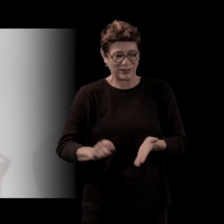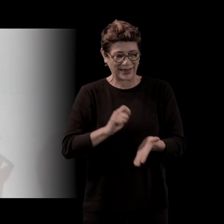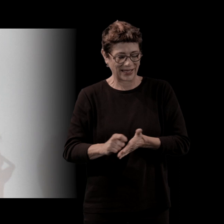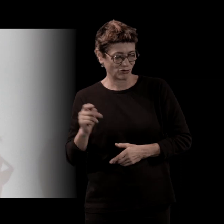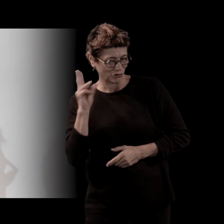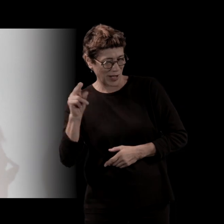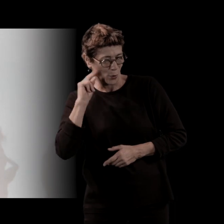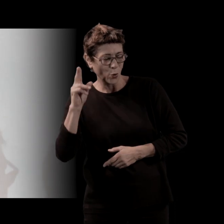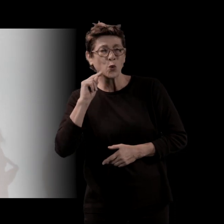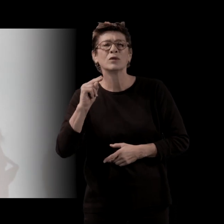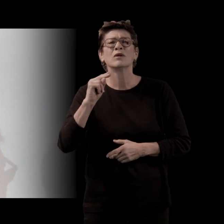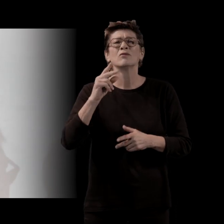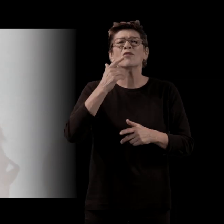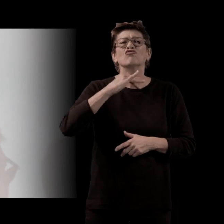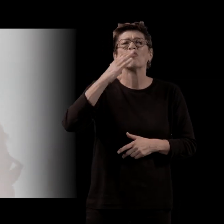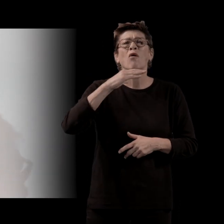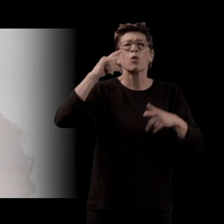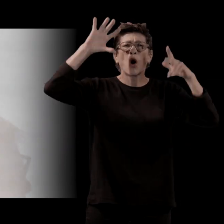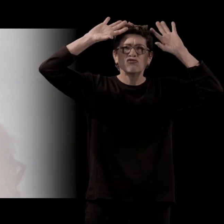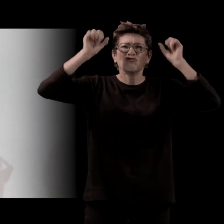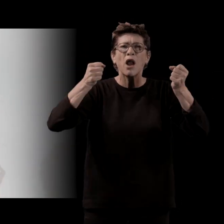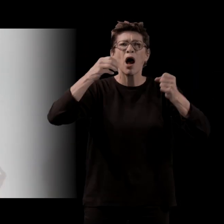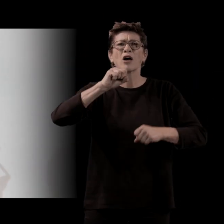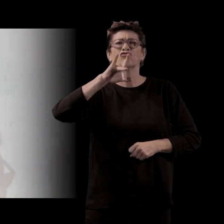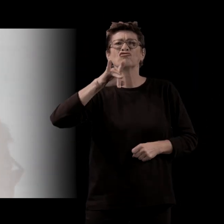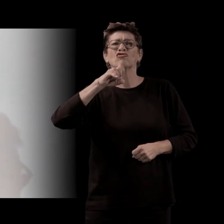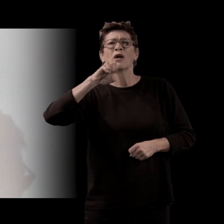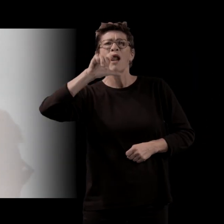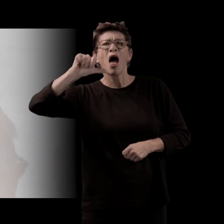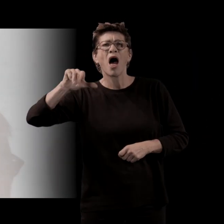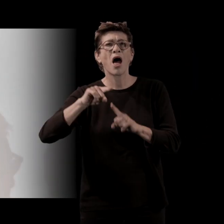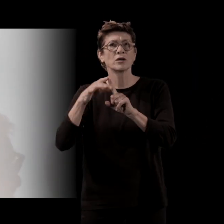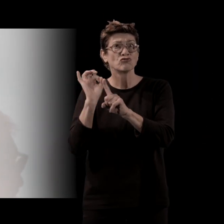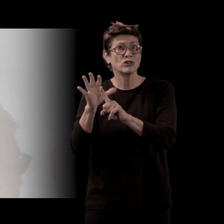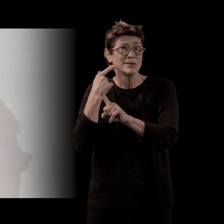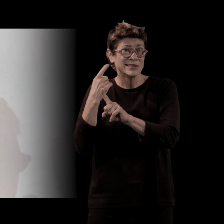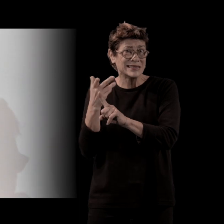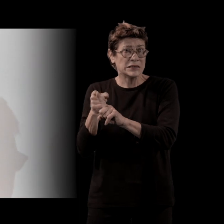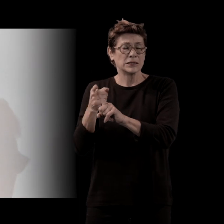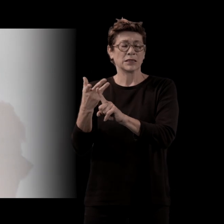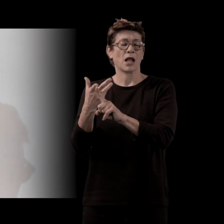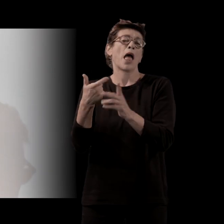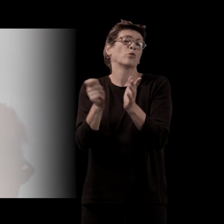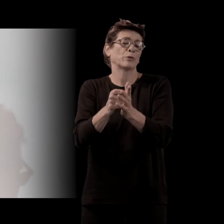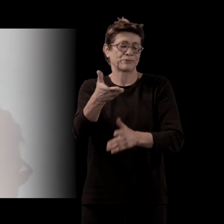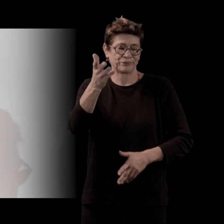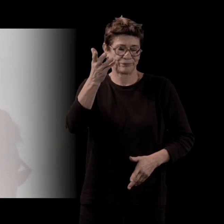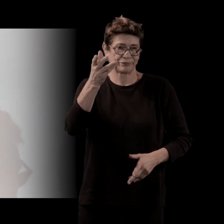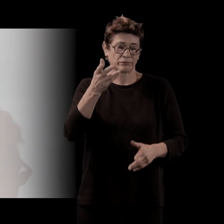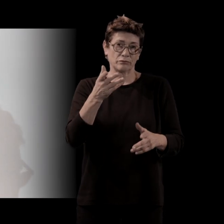Ce morceau de Chella, je l écouté des dizaines de fois parce qu'il y un morceau de Chella aussi pendant le mariage. Parce qu'il y un moment... Vraiment, c un truc que j'essaye de